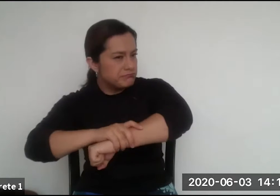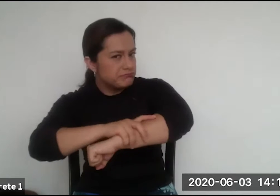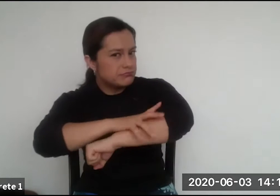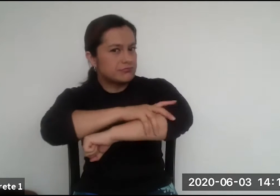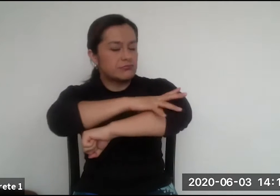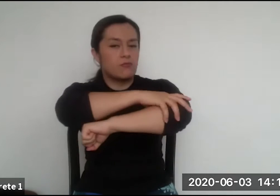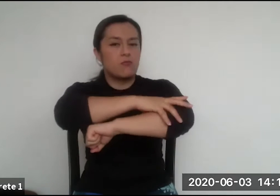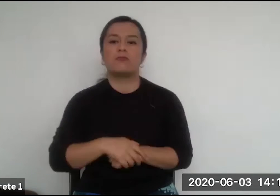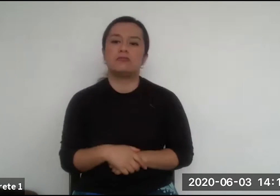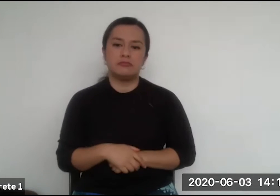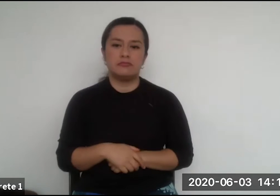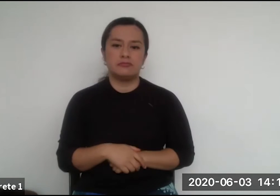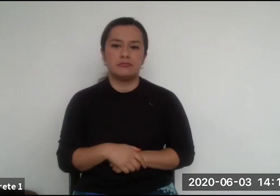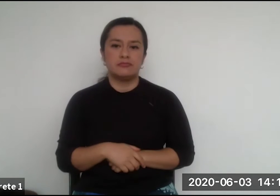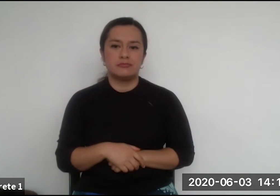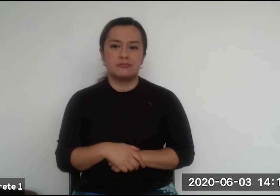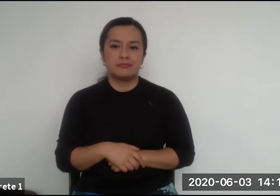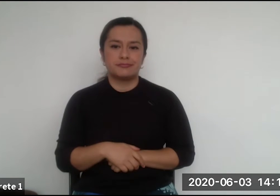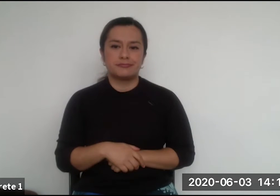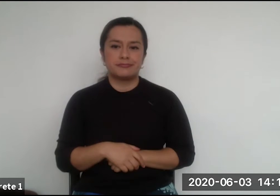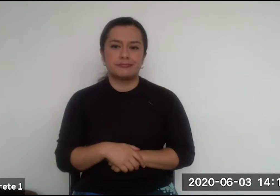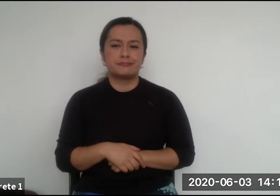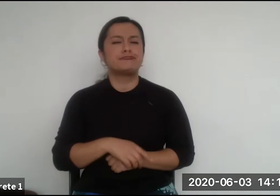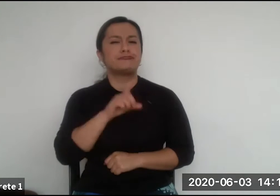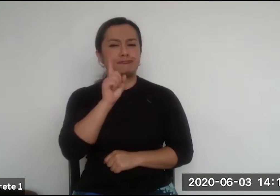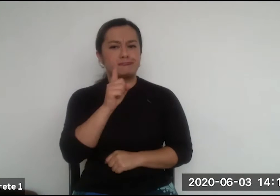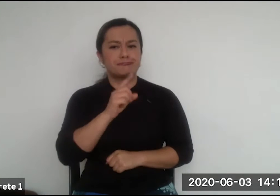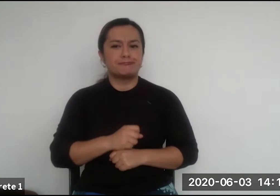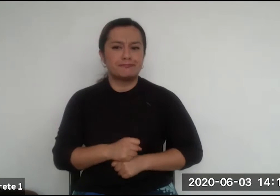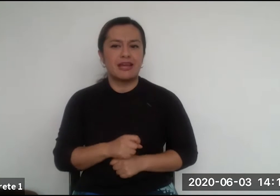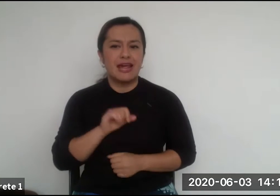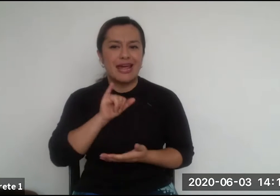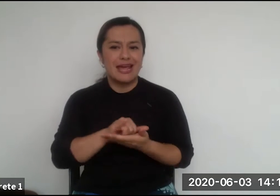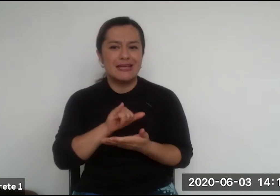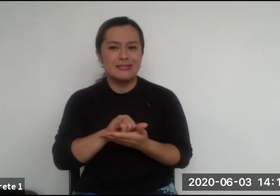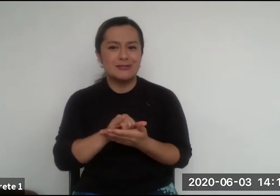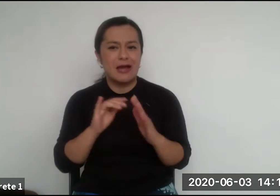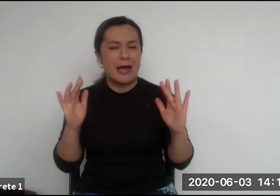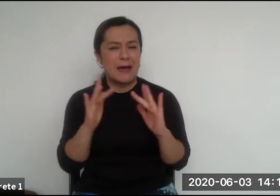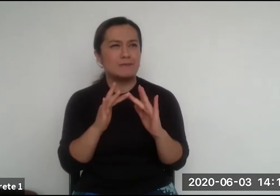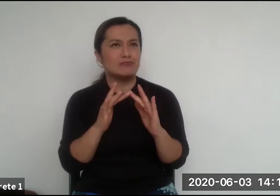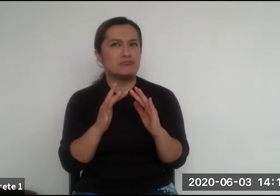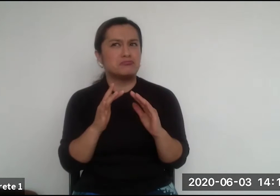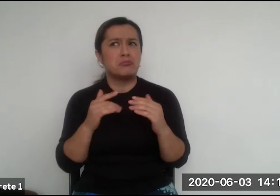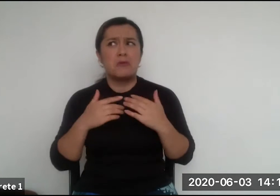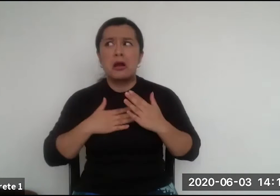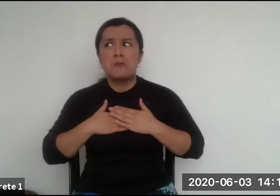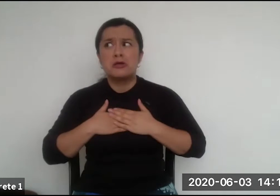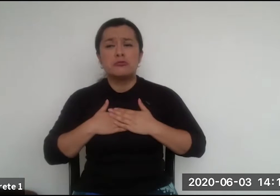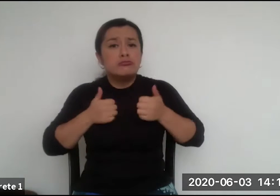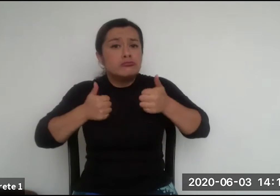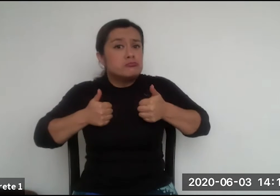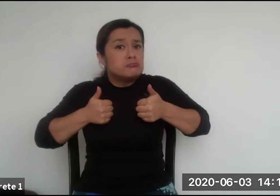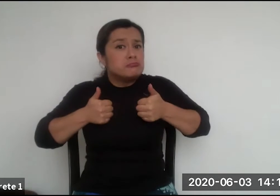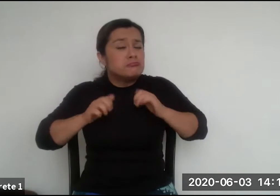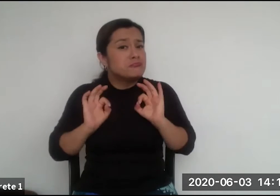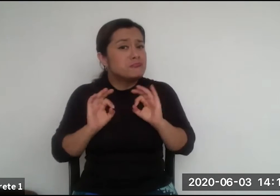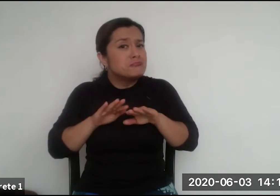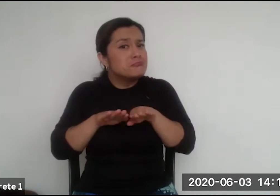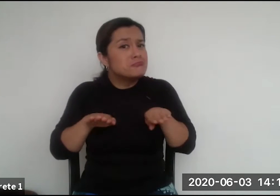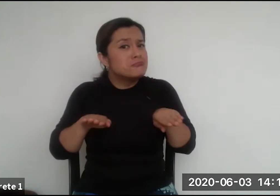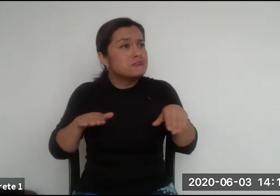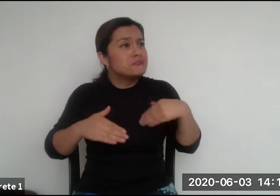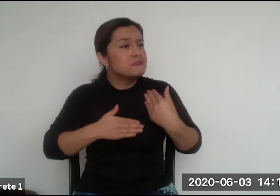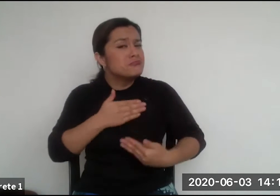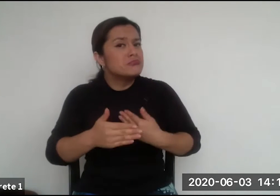eso se ha constituido como pues algo normal, ¿no? O sea, algo como estable dentro de mi